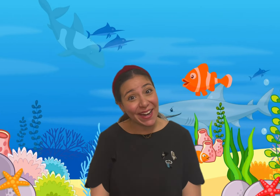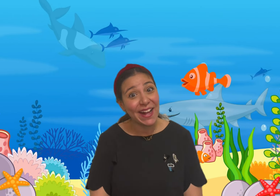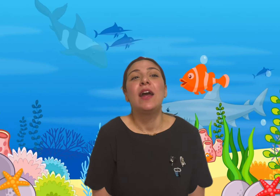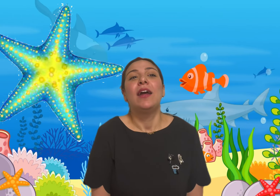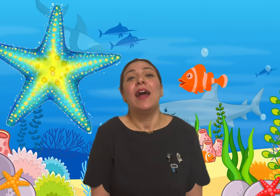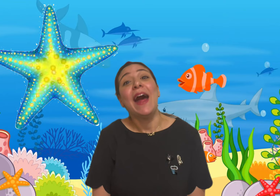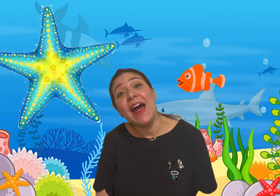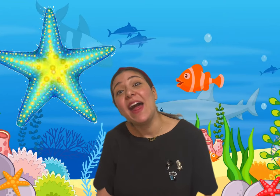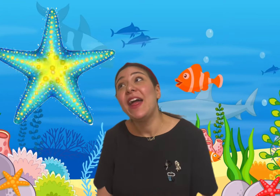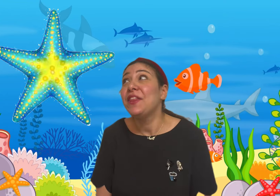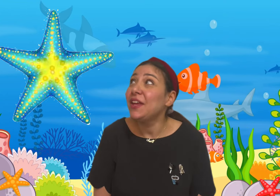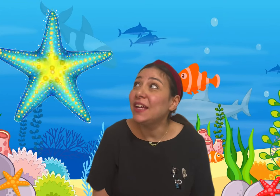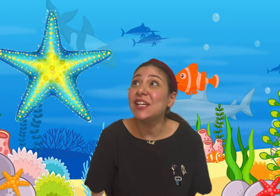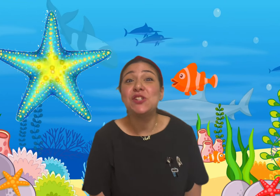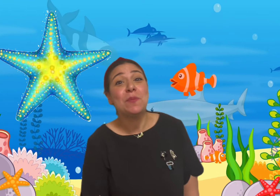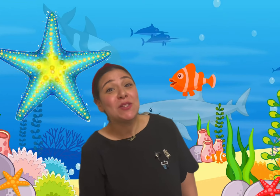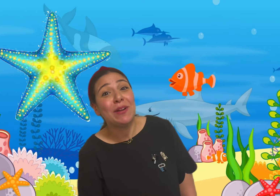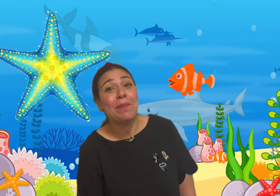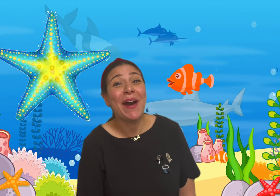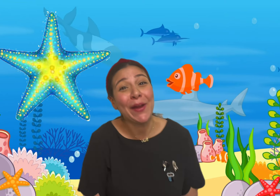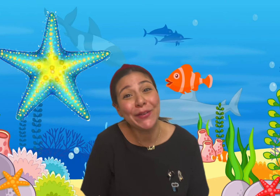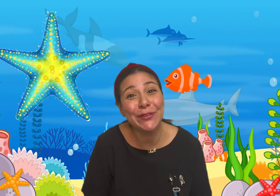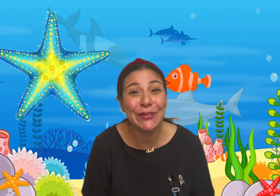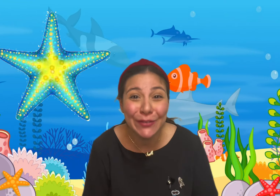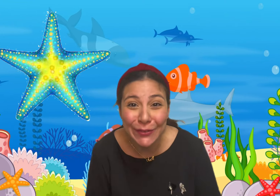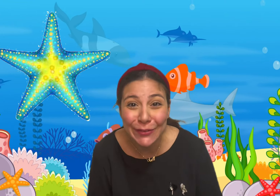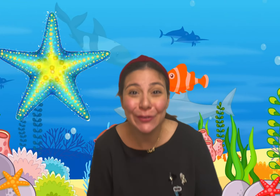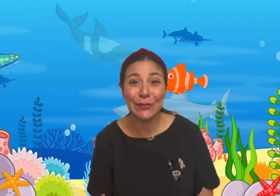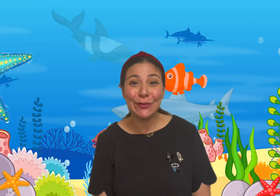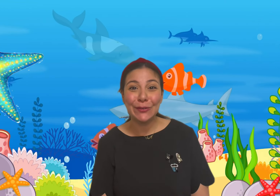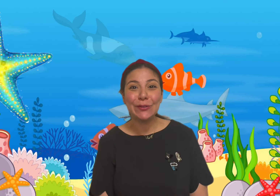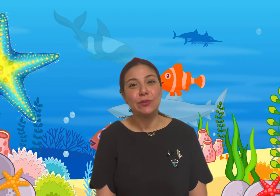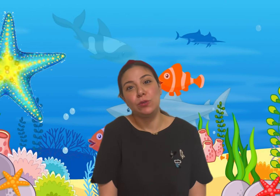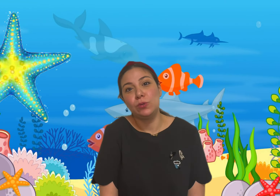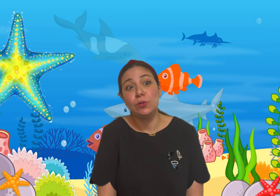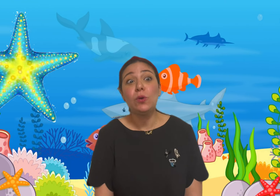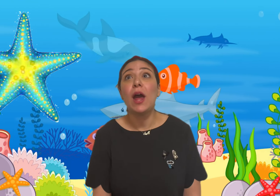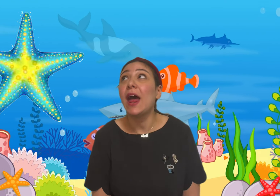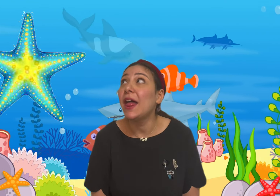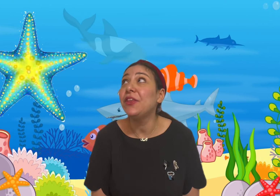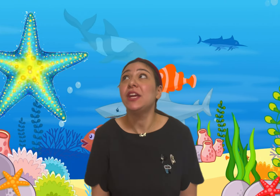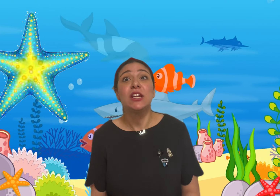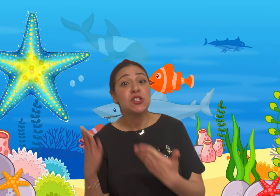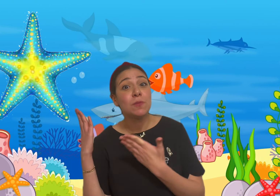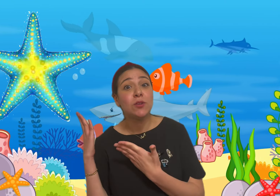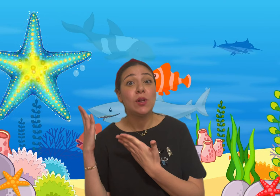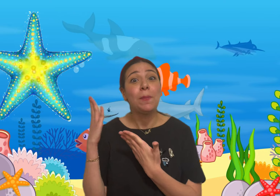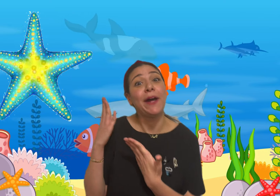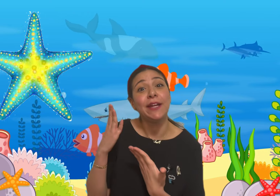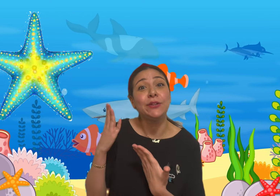هذه نجمة البحر هذه نجمة البحر هذه